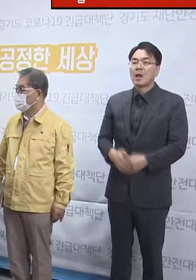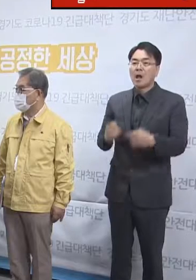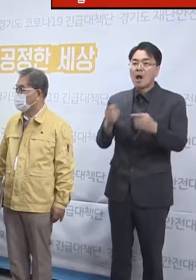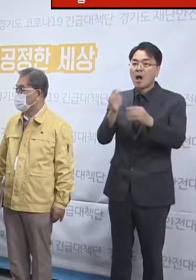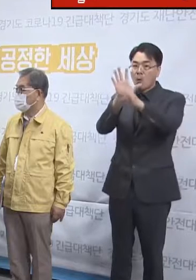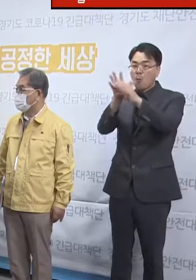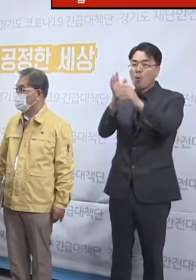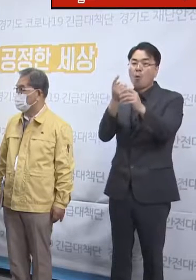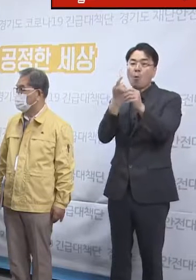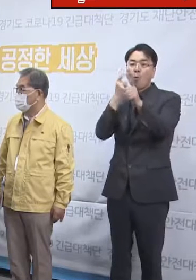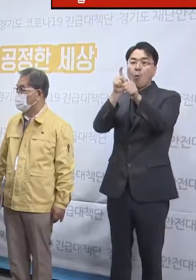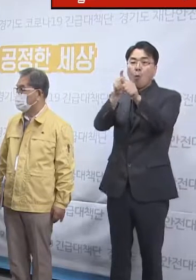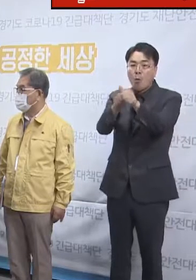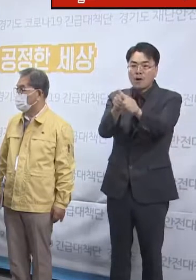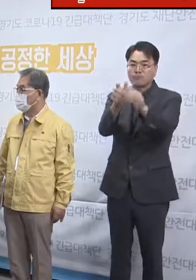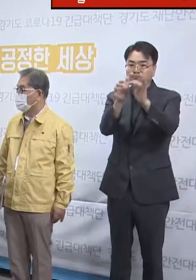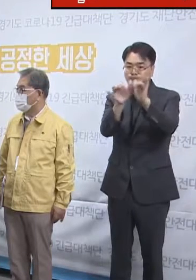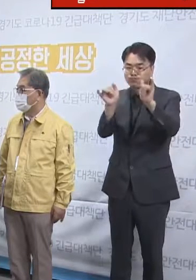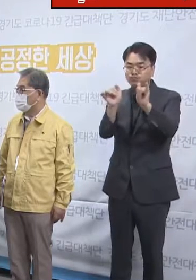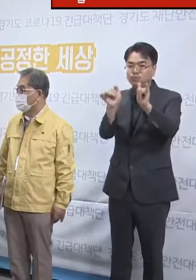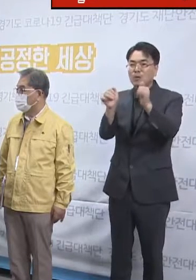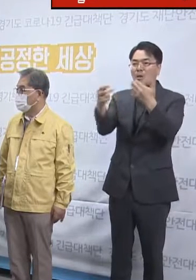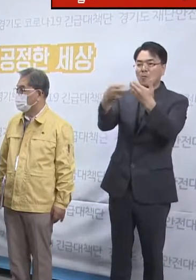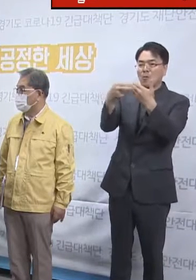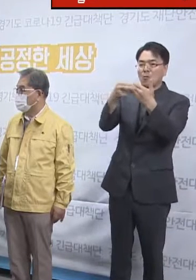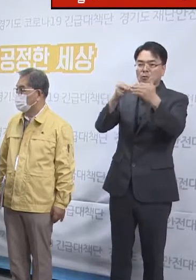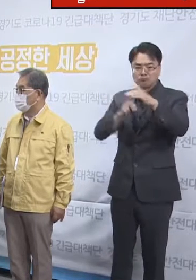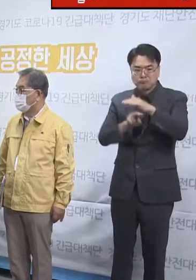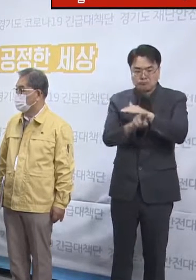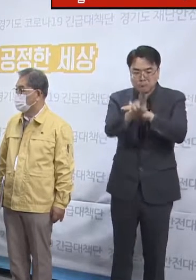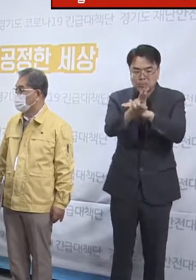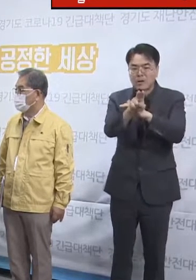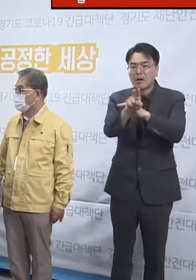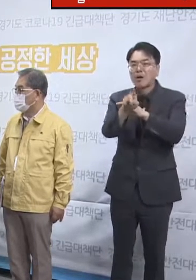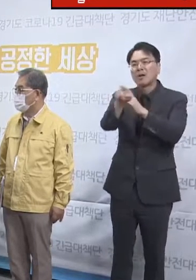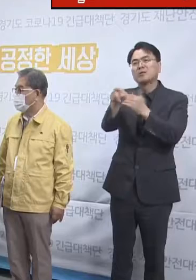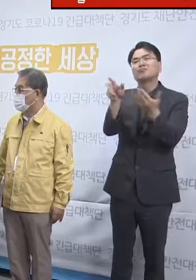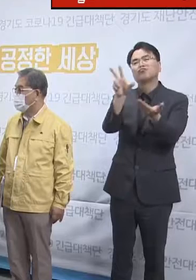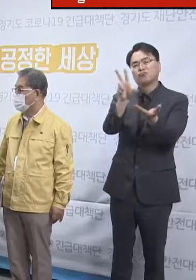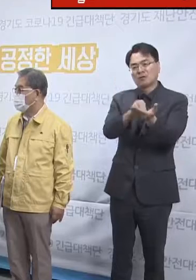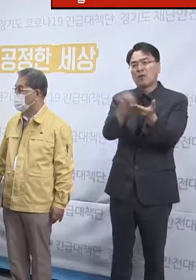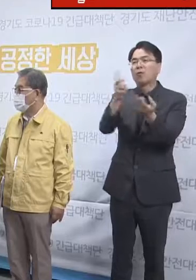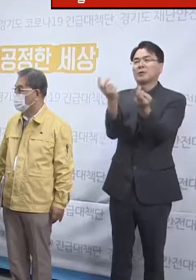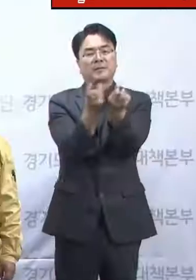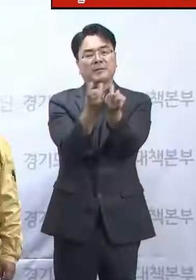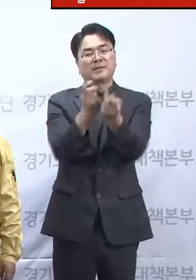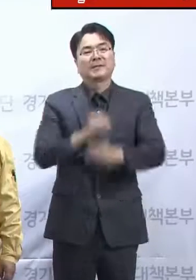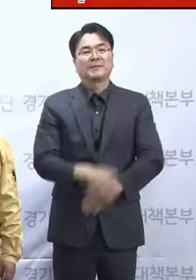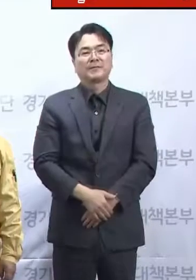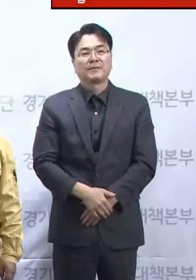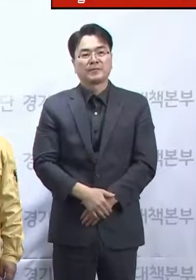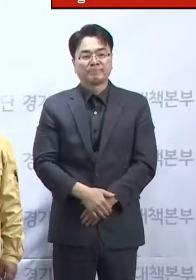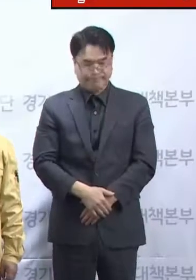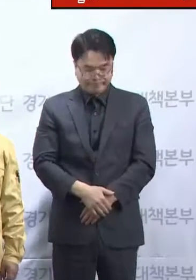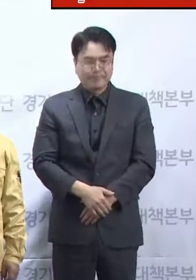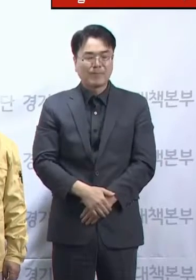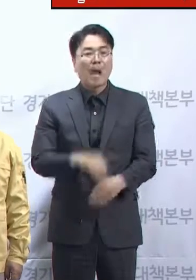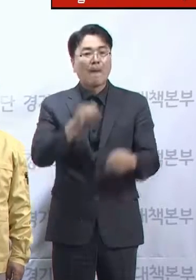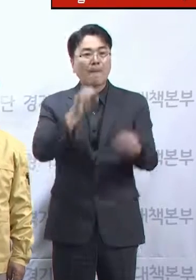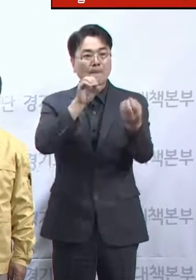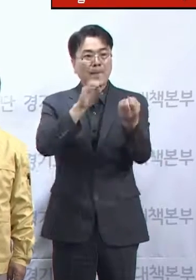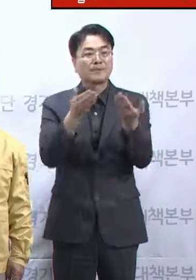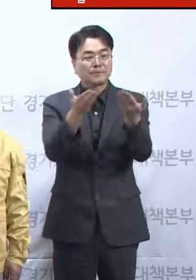확진자들의 치료지 이탈 등 위반 사례에 대해서 어떤 대응 방안이 있으신지 질문하셨습니다. 네, 아까 말씀드렸던